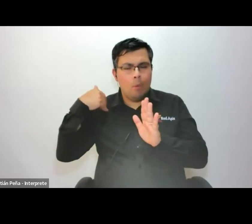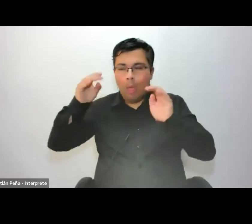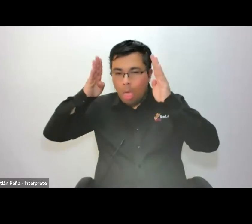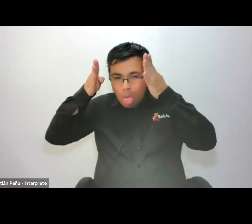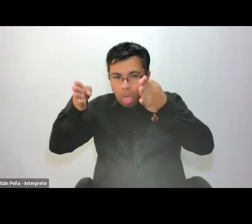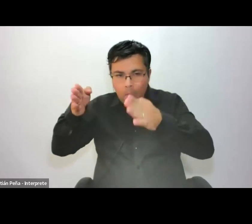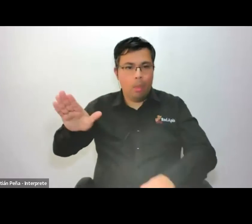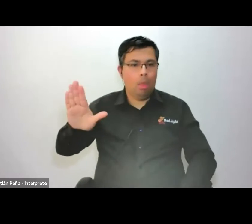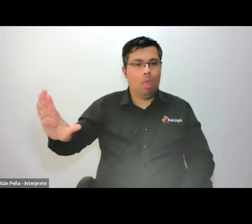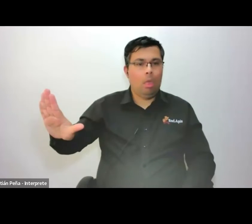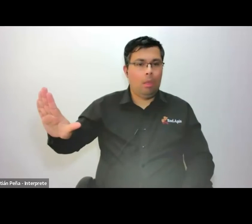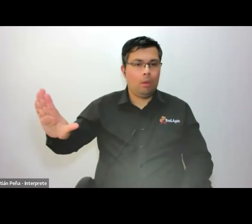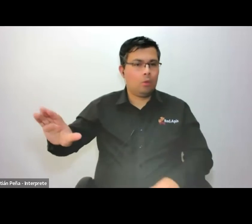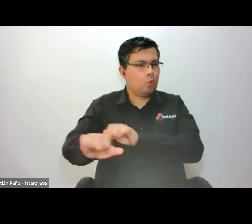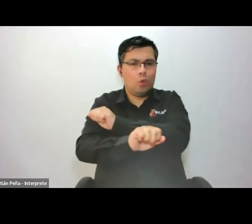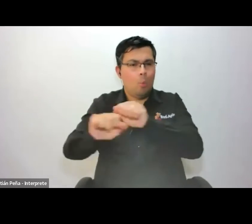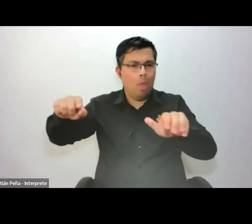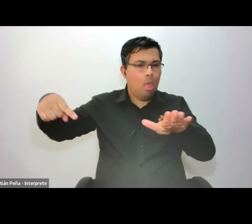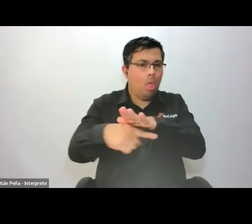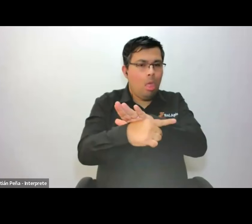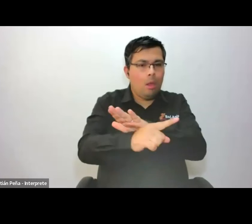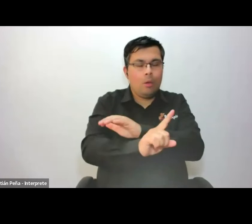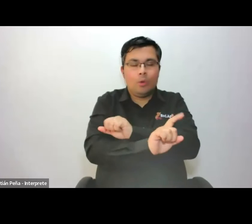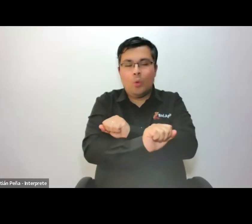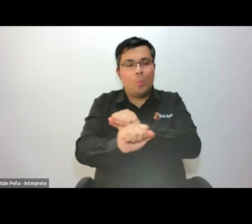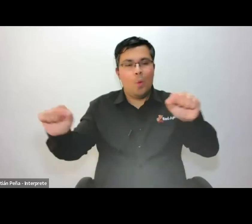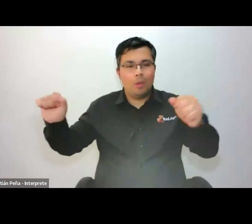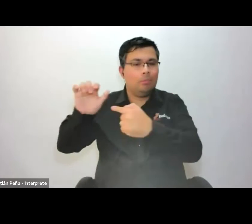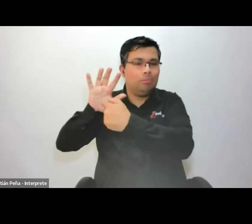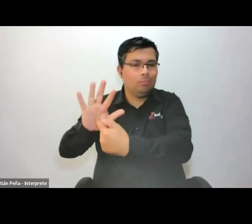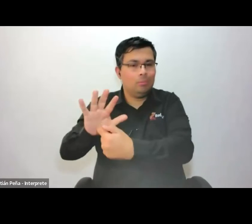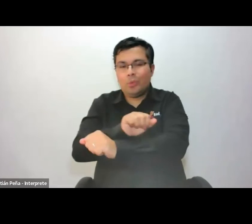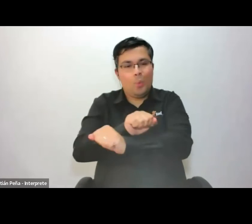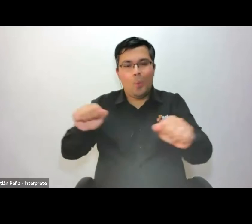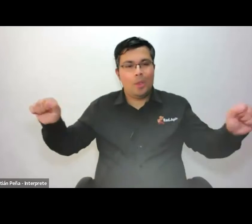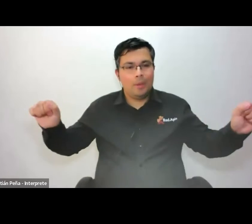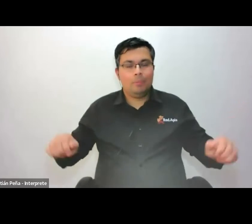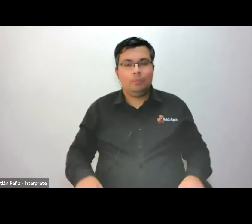nivel, no puede ser discriminado eh,